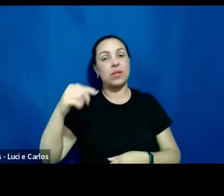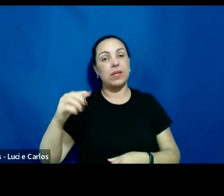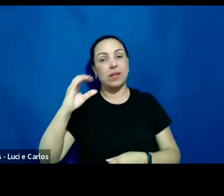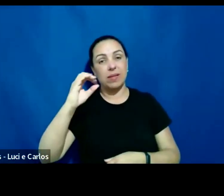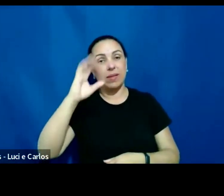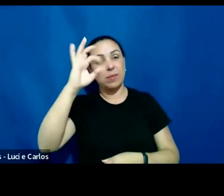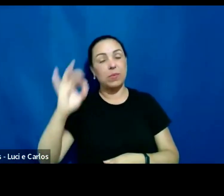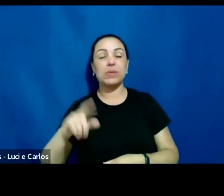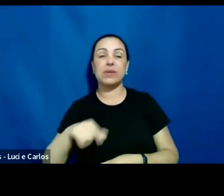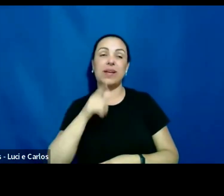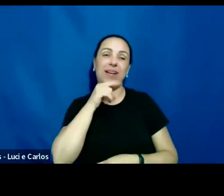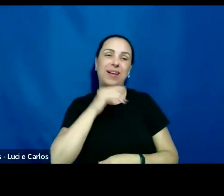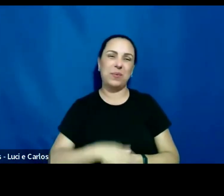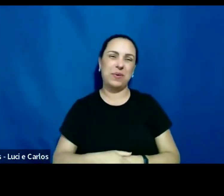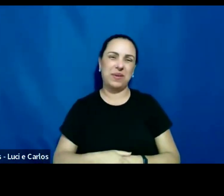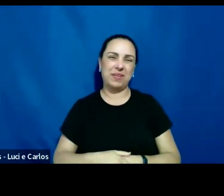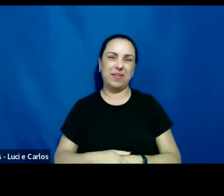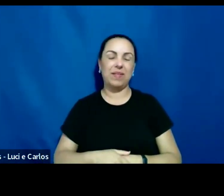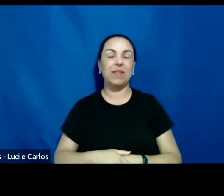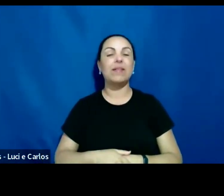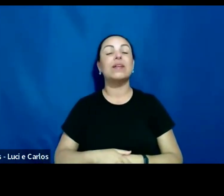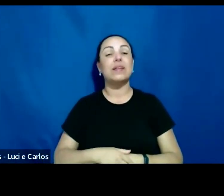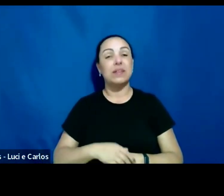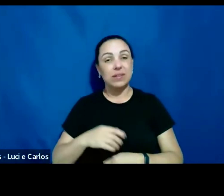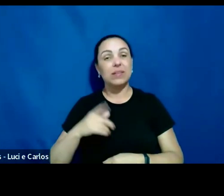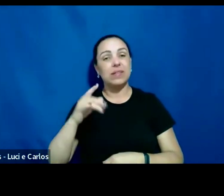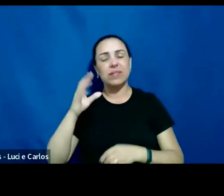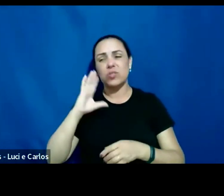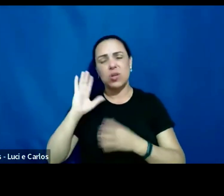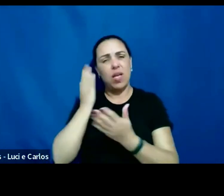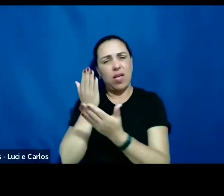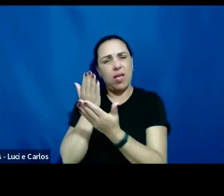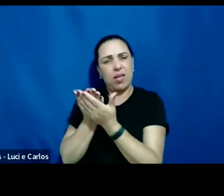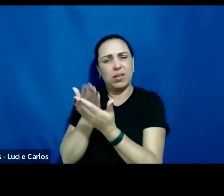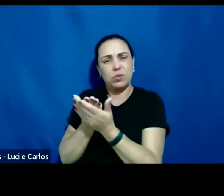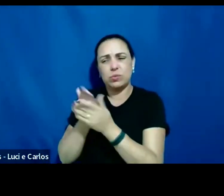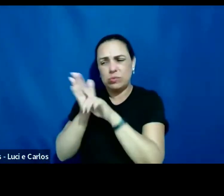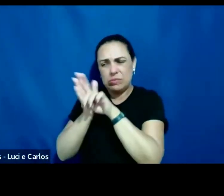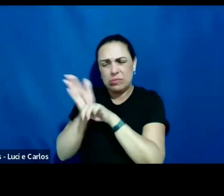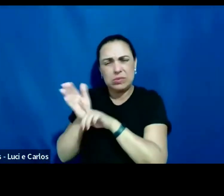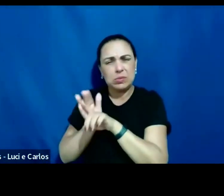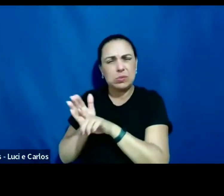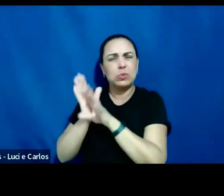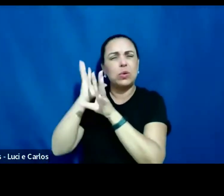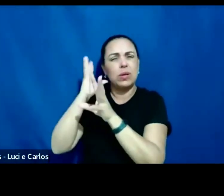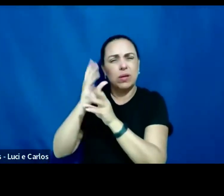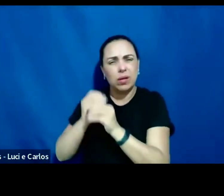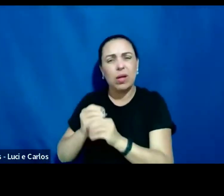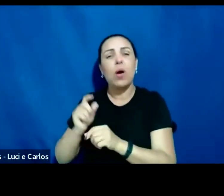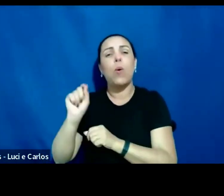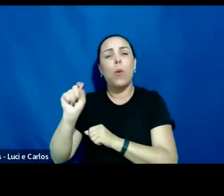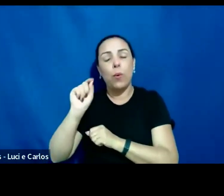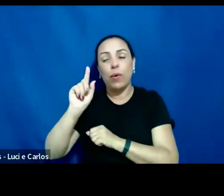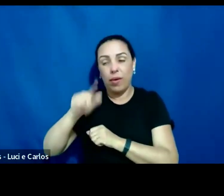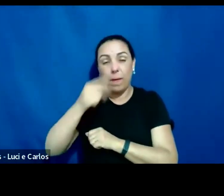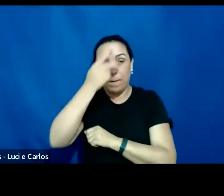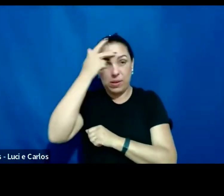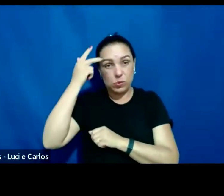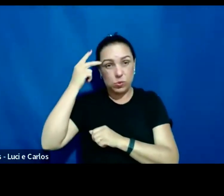casos consecutivos, tá? Que uma boa hidratação após uma cirurgia é muito importante para a prevenção de